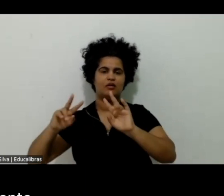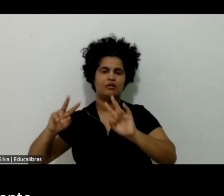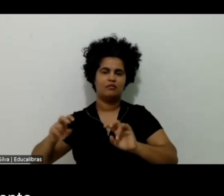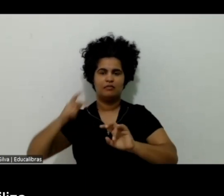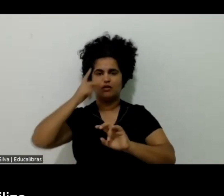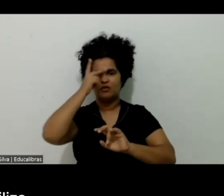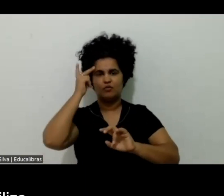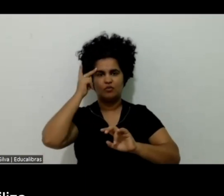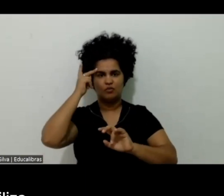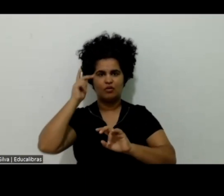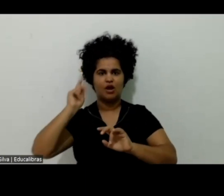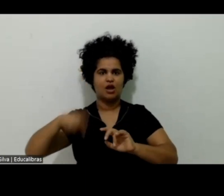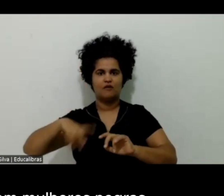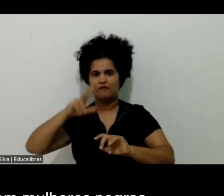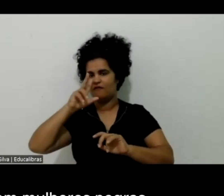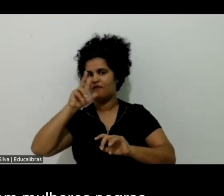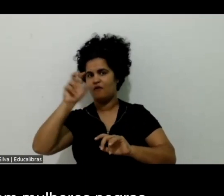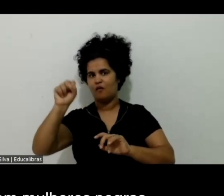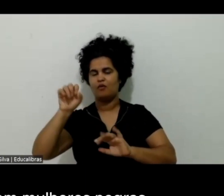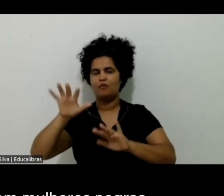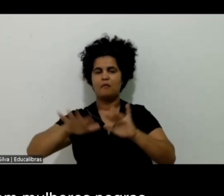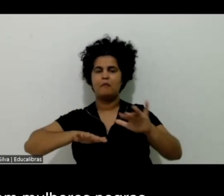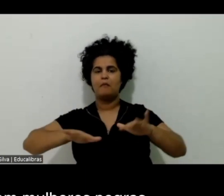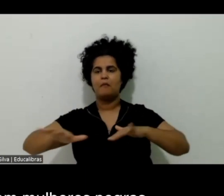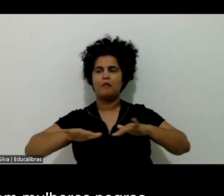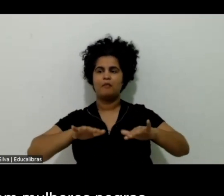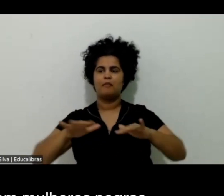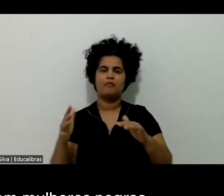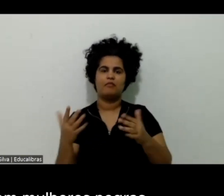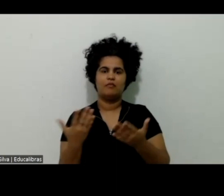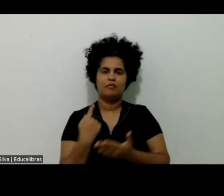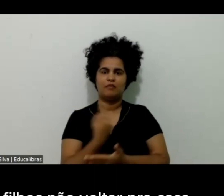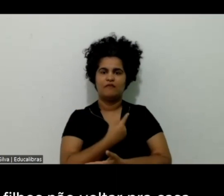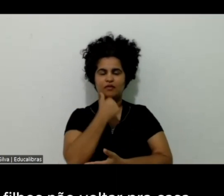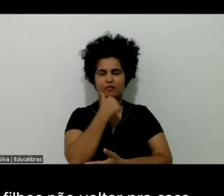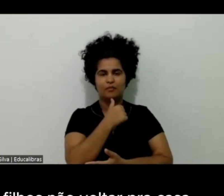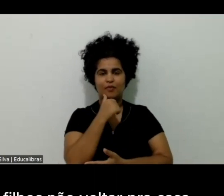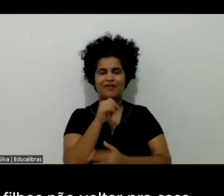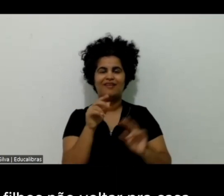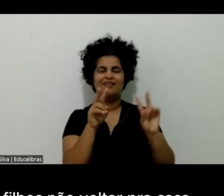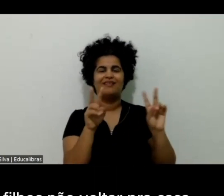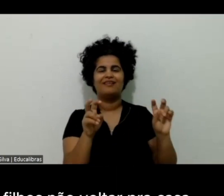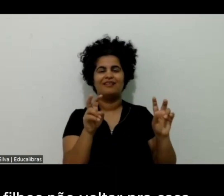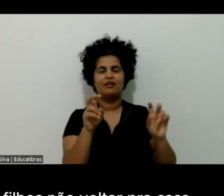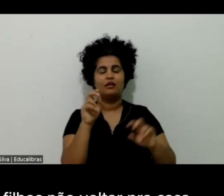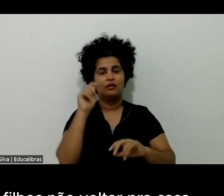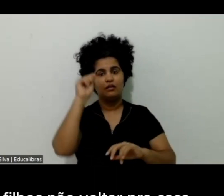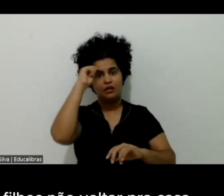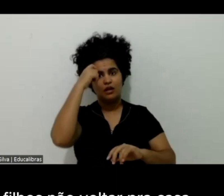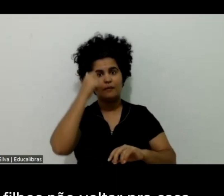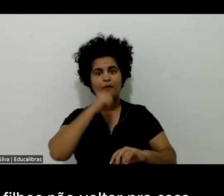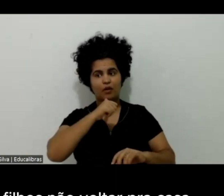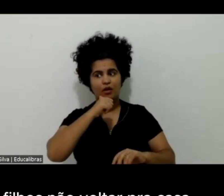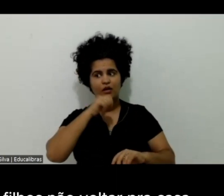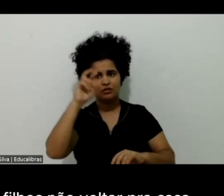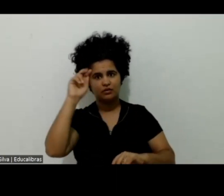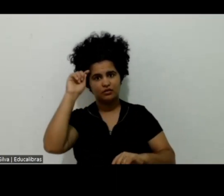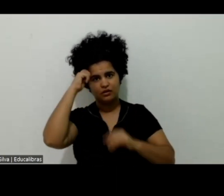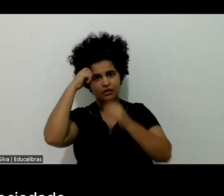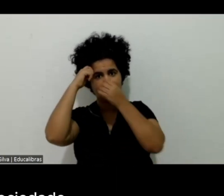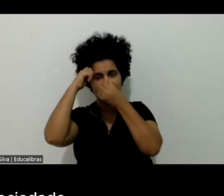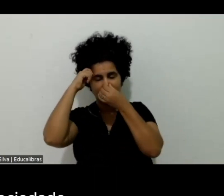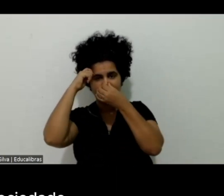isso é potente, isso mobiliza. Que a gente está falando com mulheres negras que certamente tem medo dos filhos não voltar para